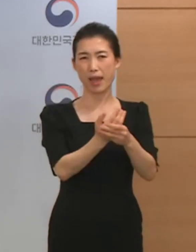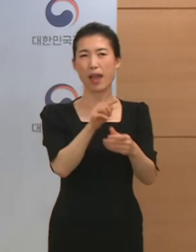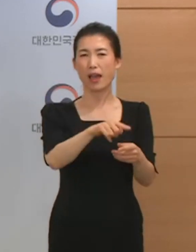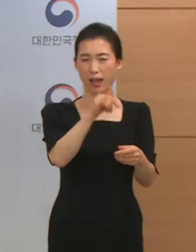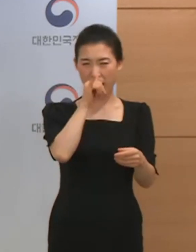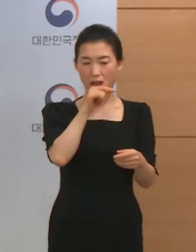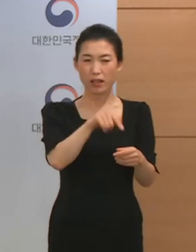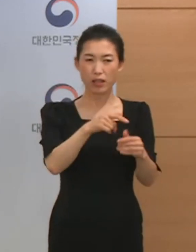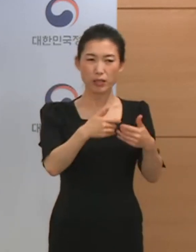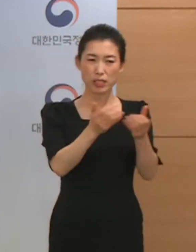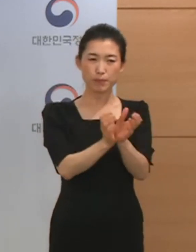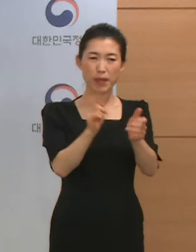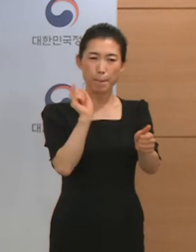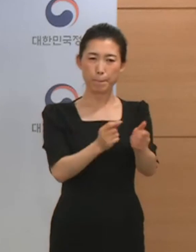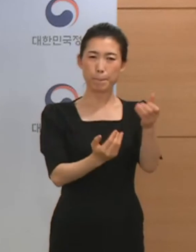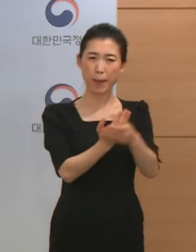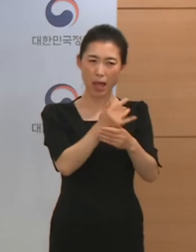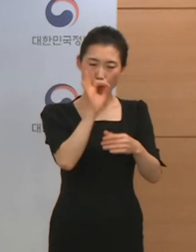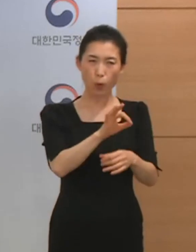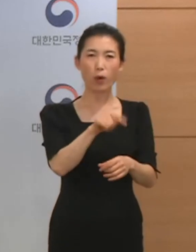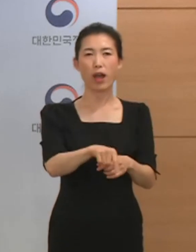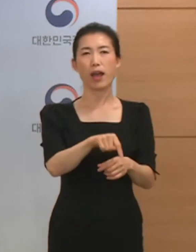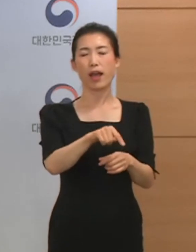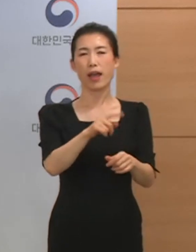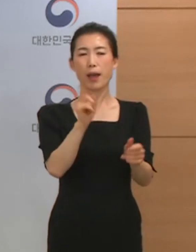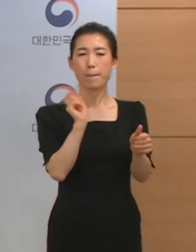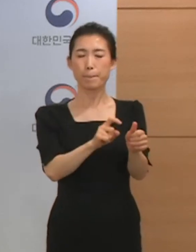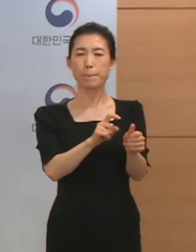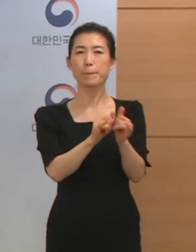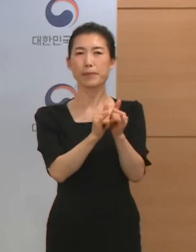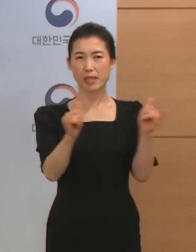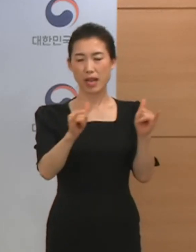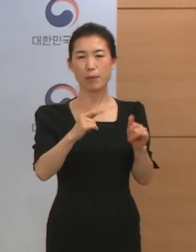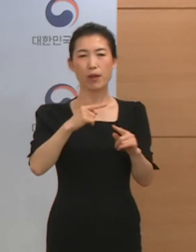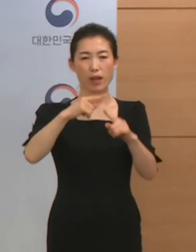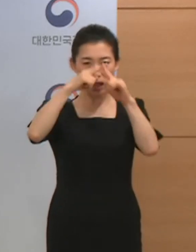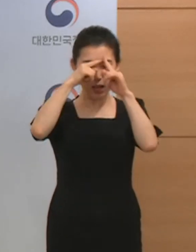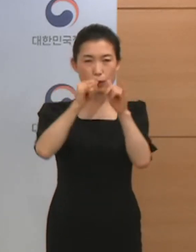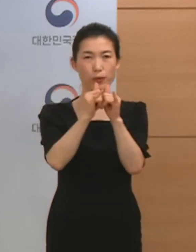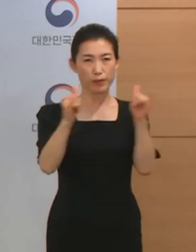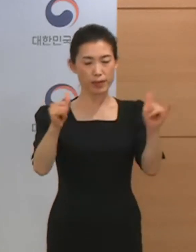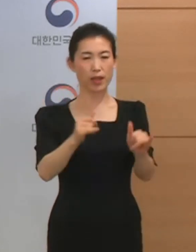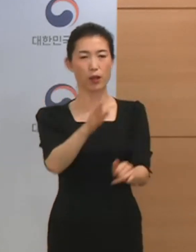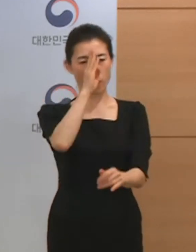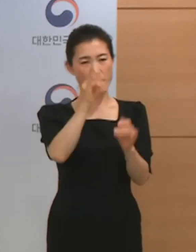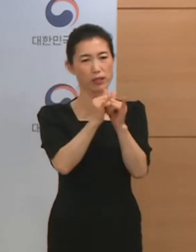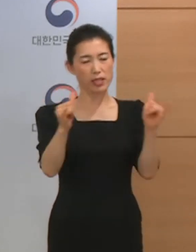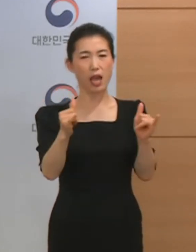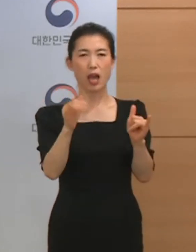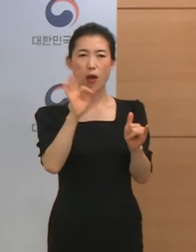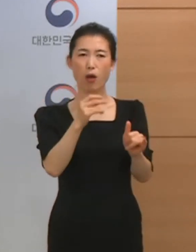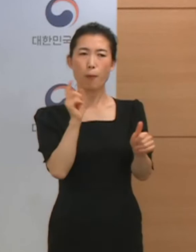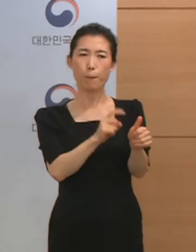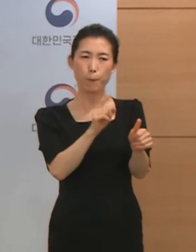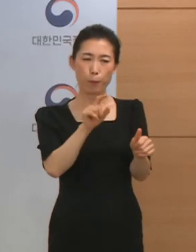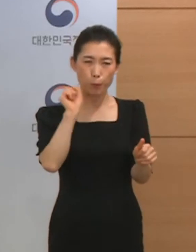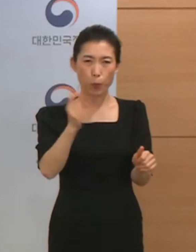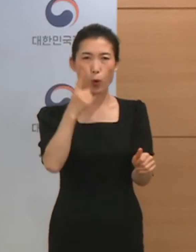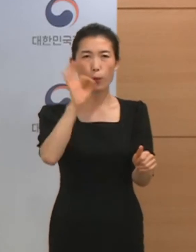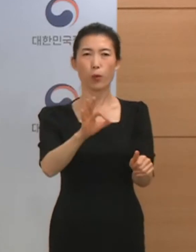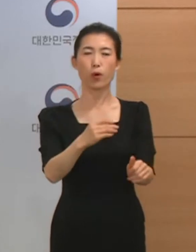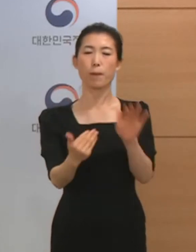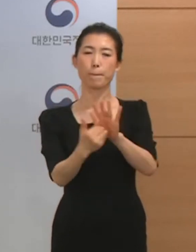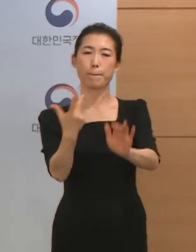않고 확진 판정을 받은 환자와 간호사 등 11명이 왜 예방접종을 받지 않았는지